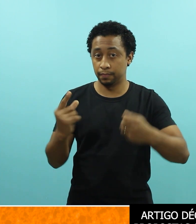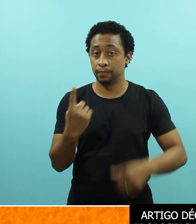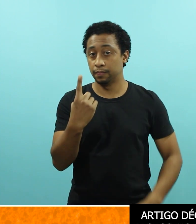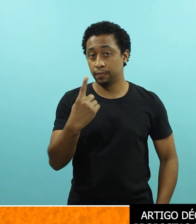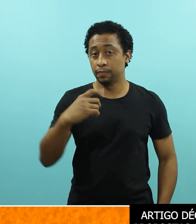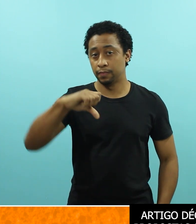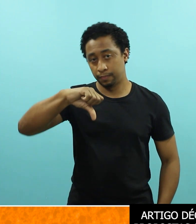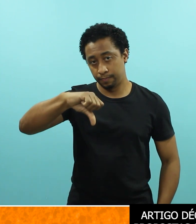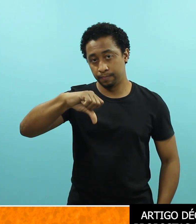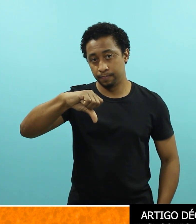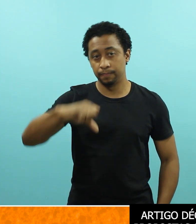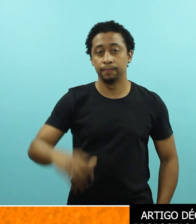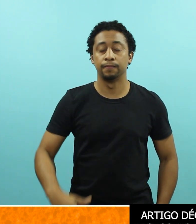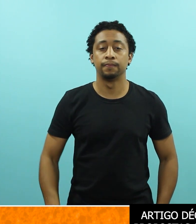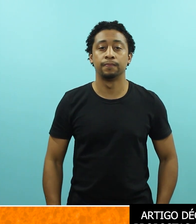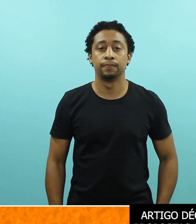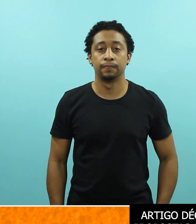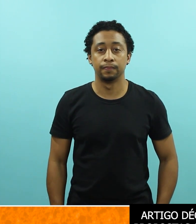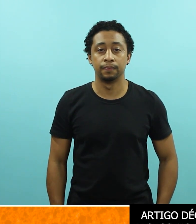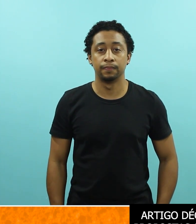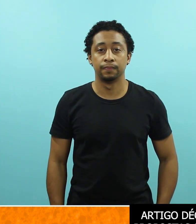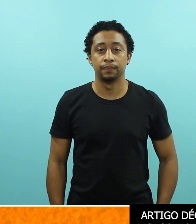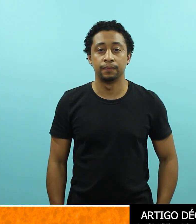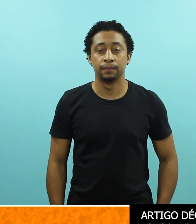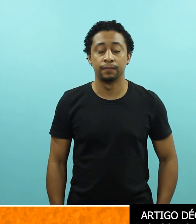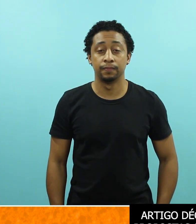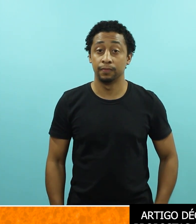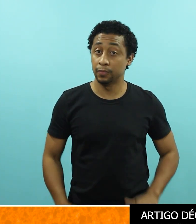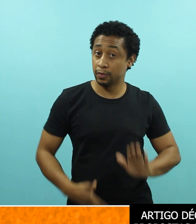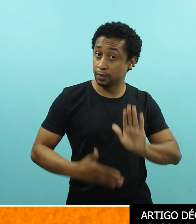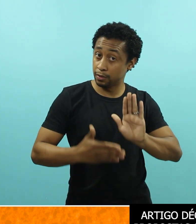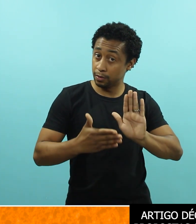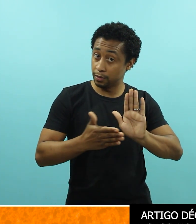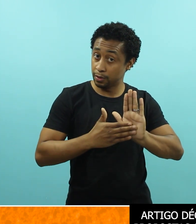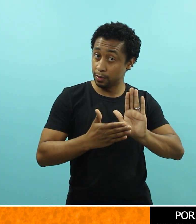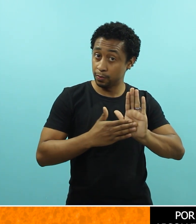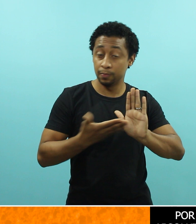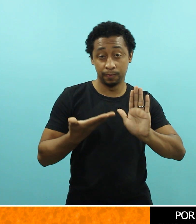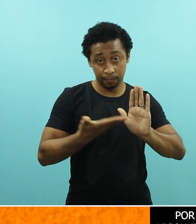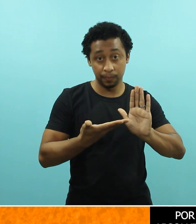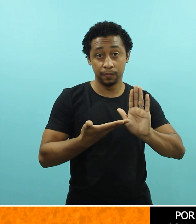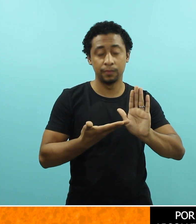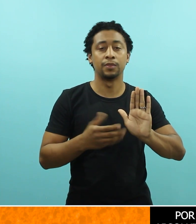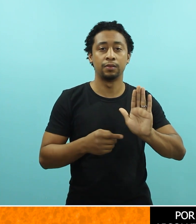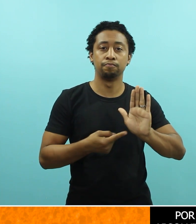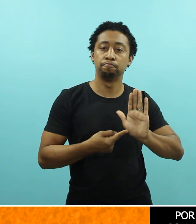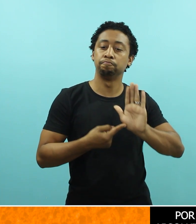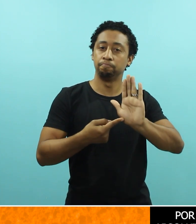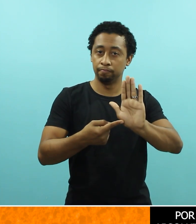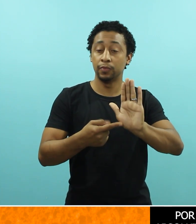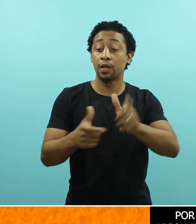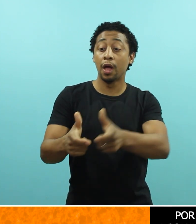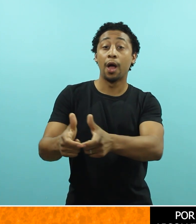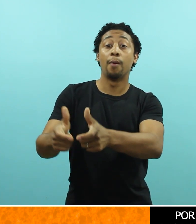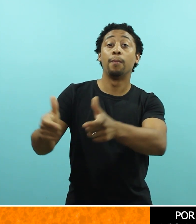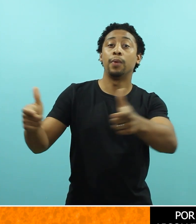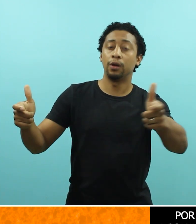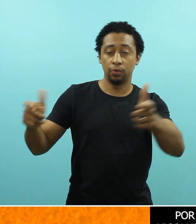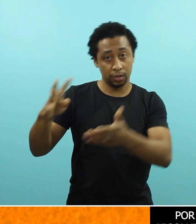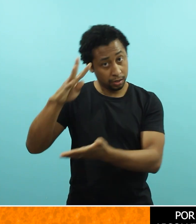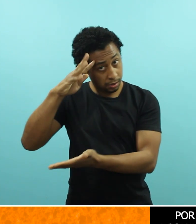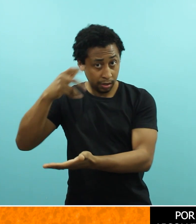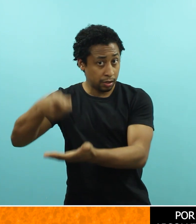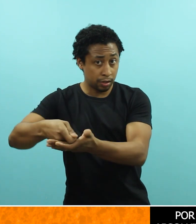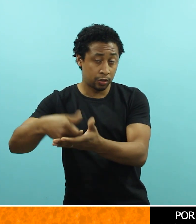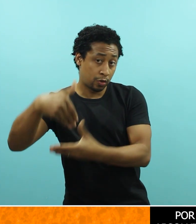Artigo 19º. As propostas serão decididas por maioria absoluta de